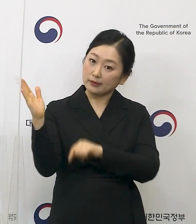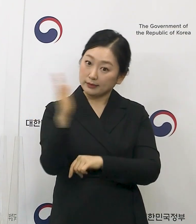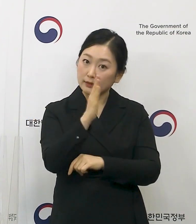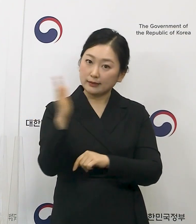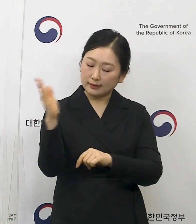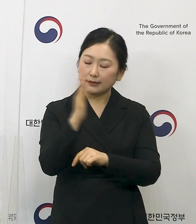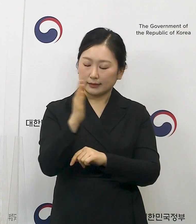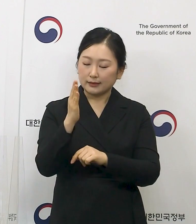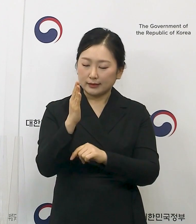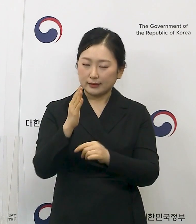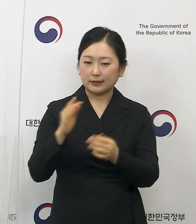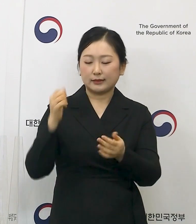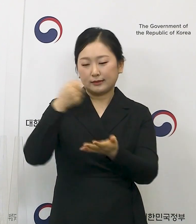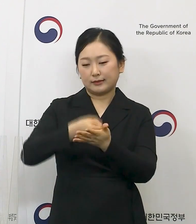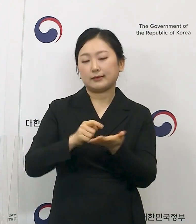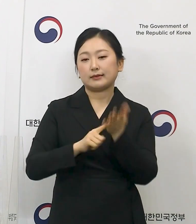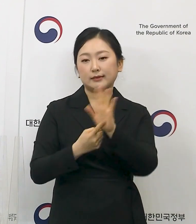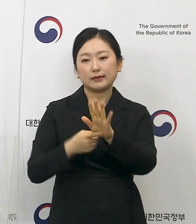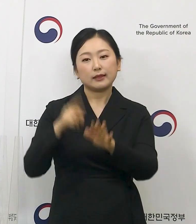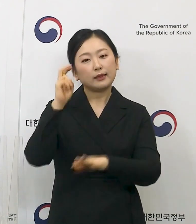것으로 보고 있습니다.